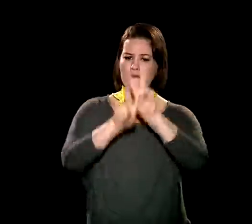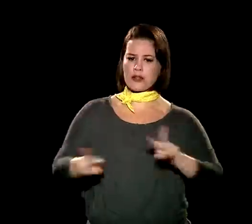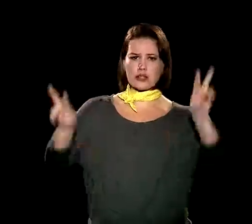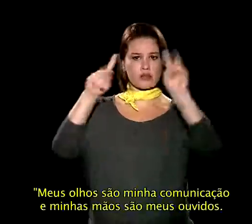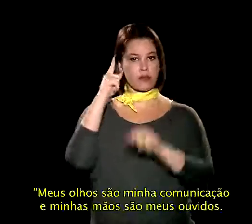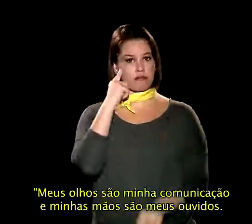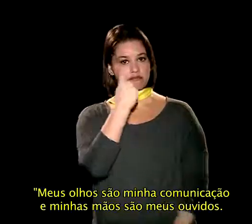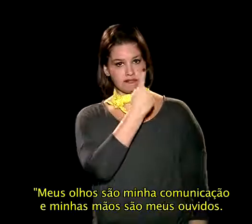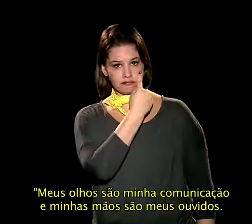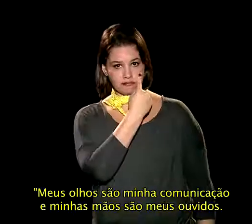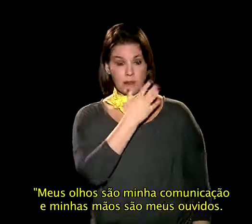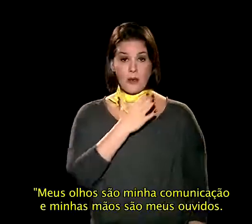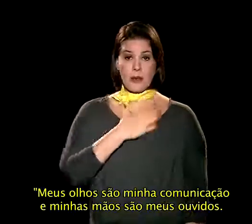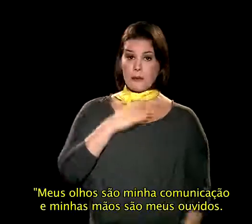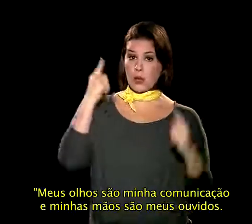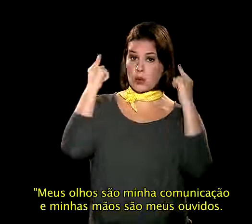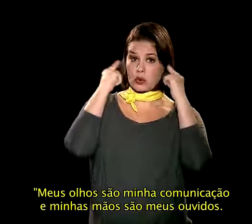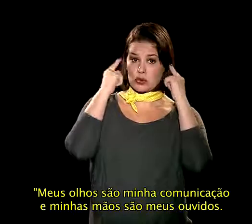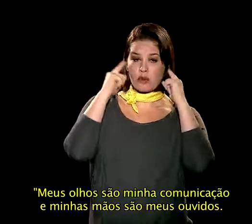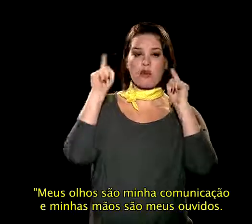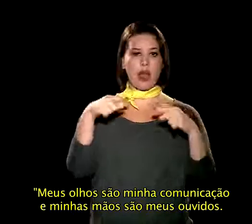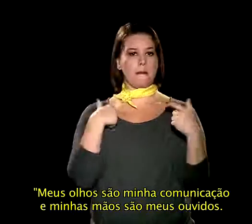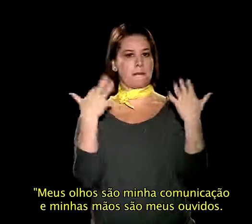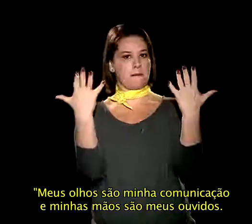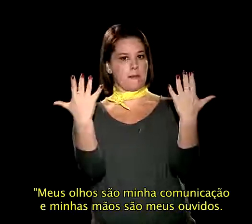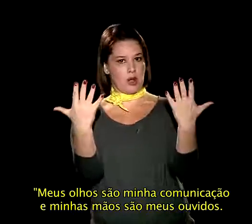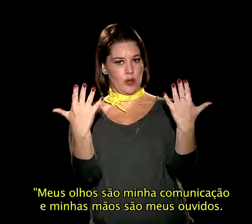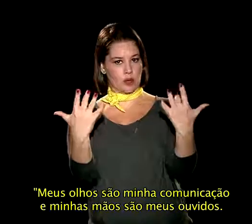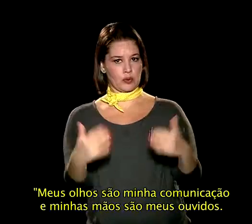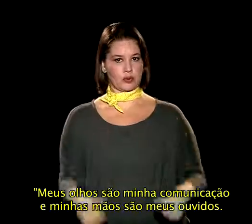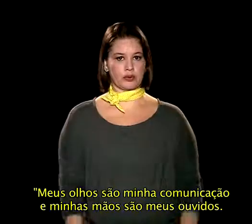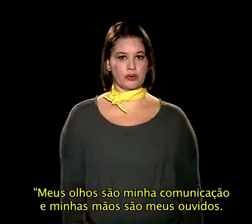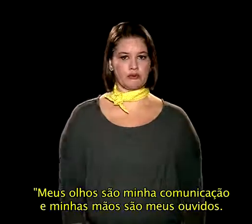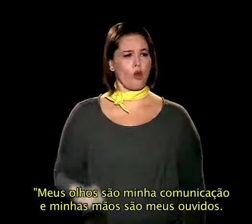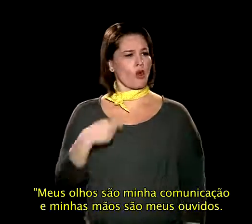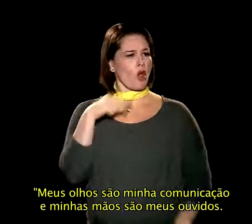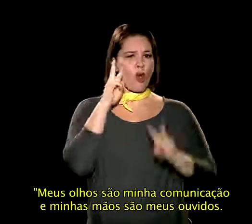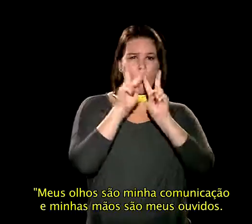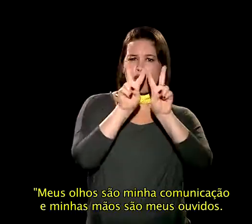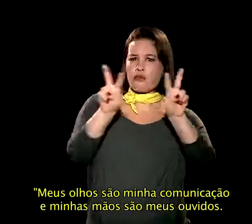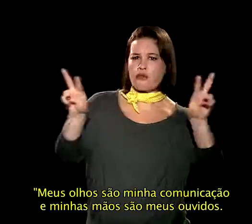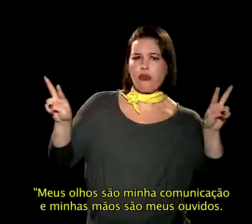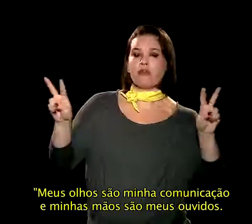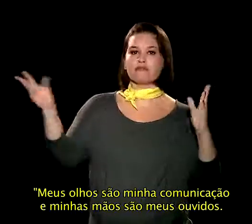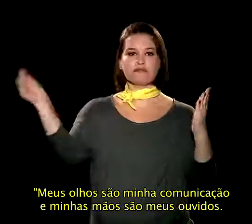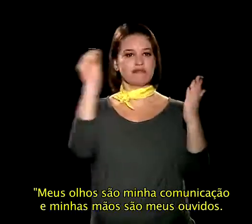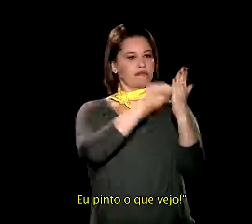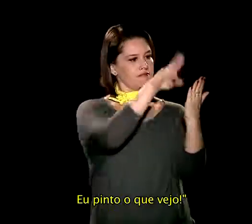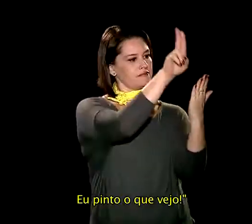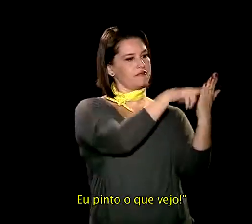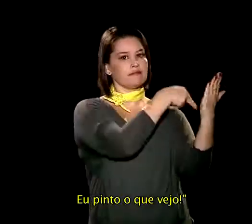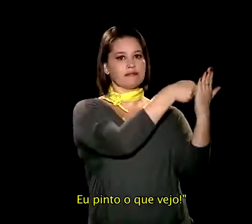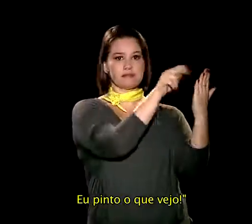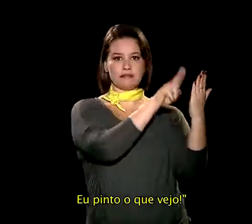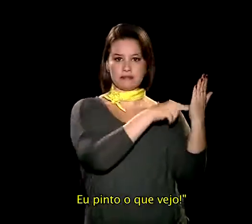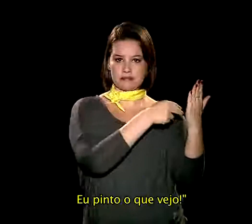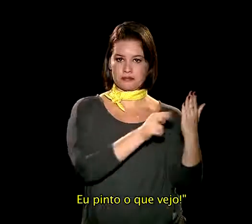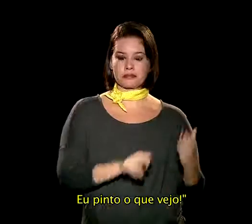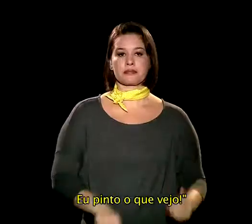Meus olhos são minha comunicação. E minhas mãos são meus ouvidos. Eu pinto o que vejo.